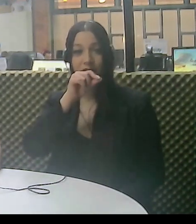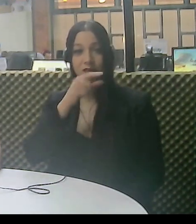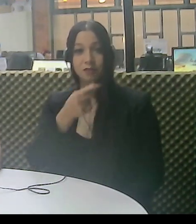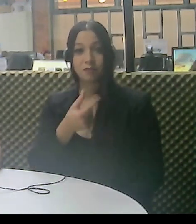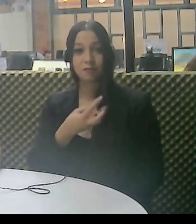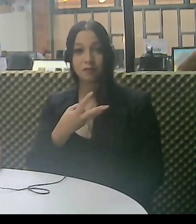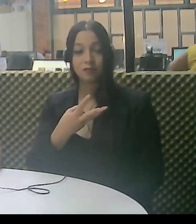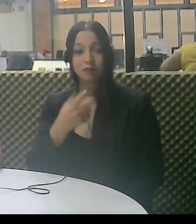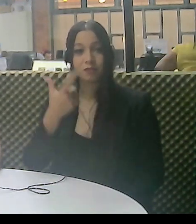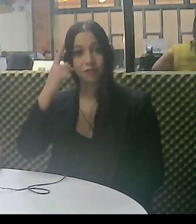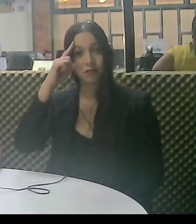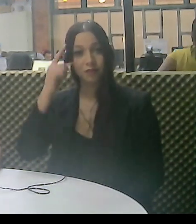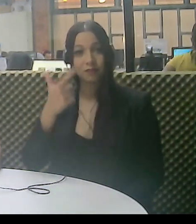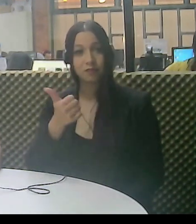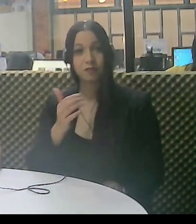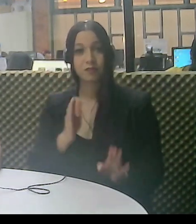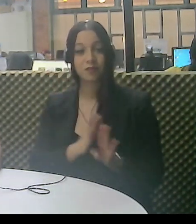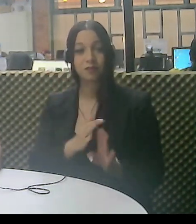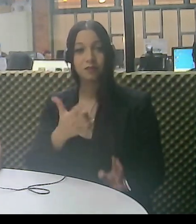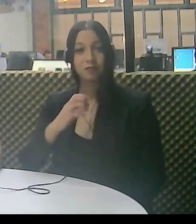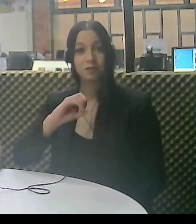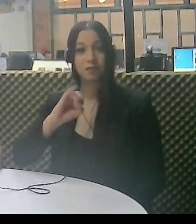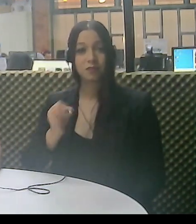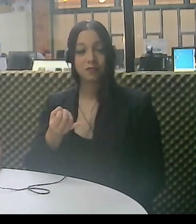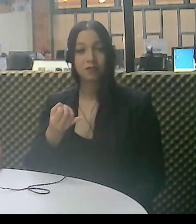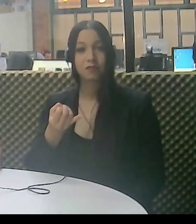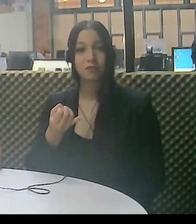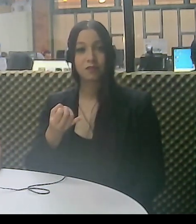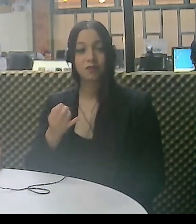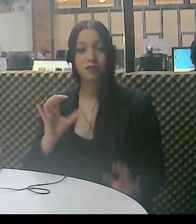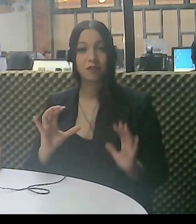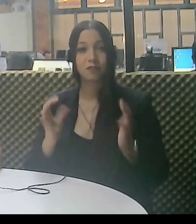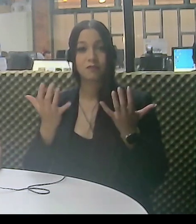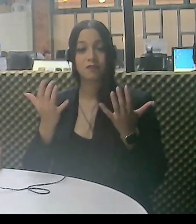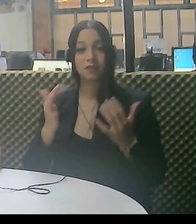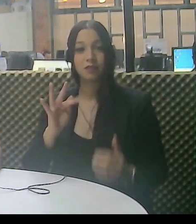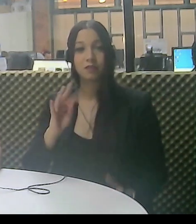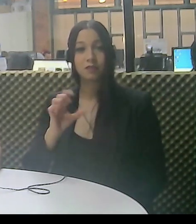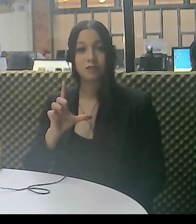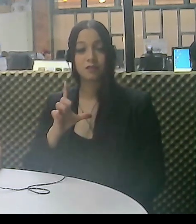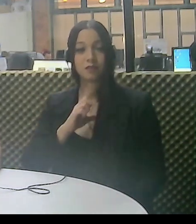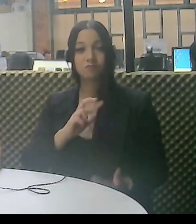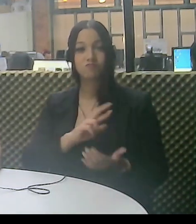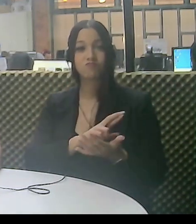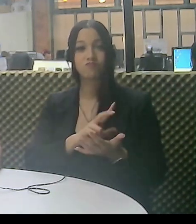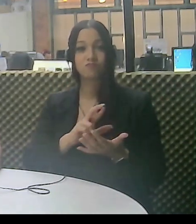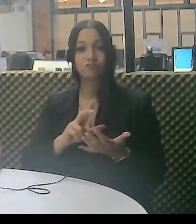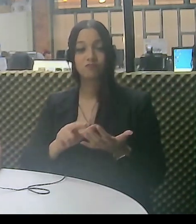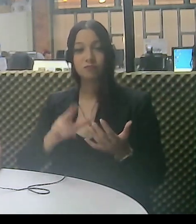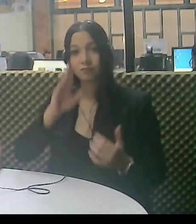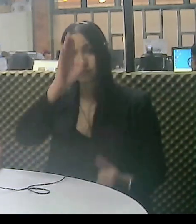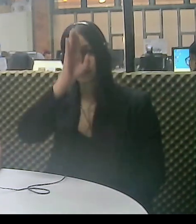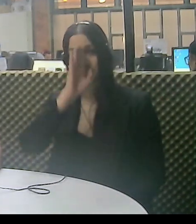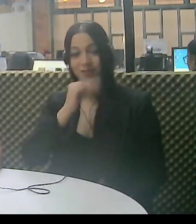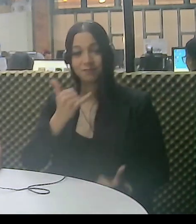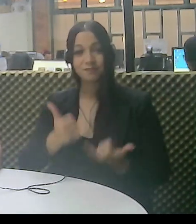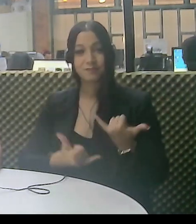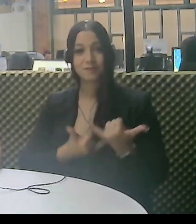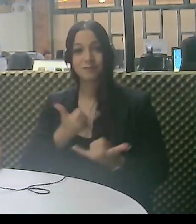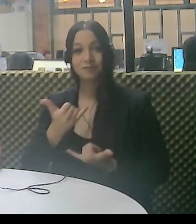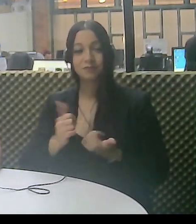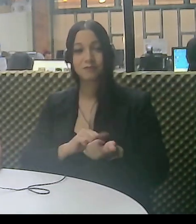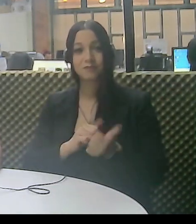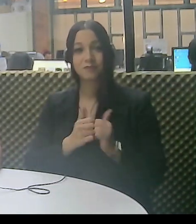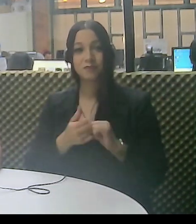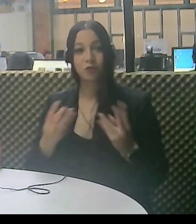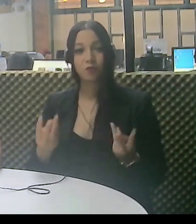Entre os dias 21 e 29 de janeiro, o evento promovido pela FUTEL terá diversas atividades gratuitas de lazer,